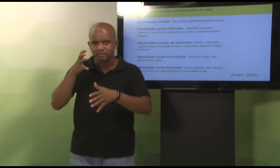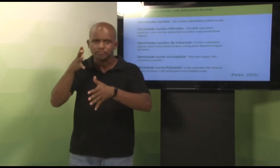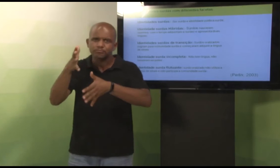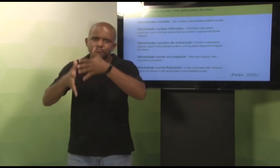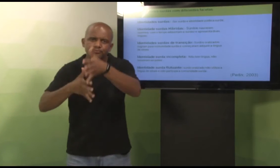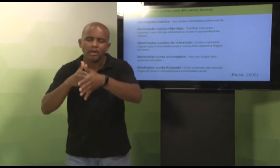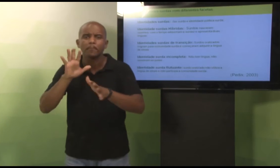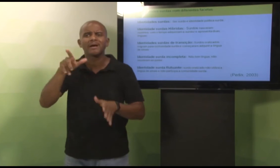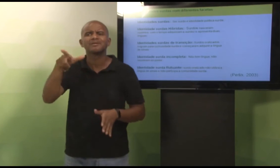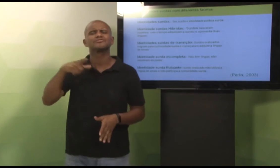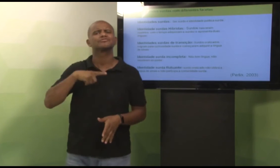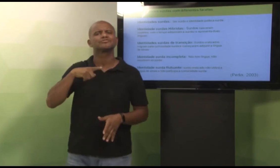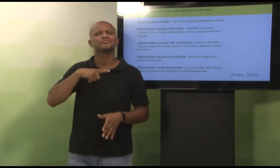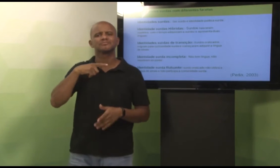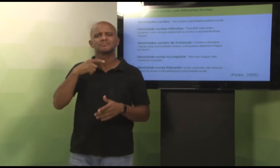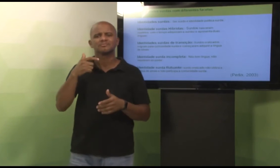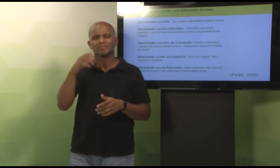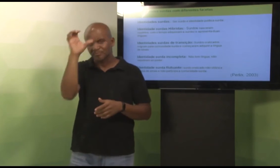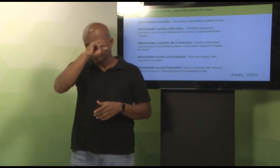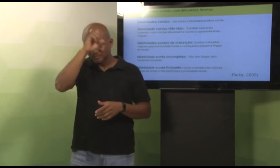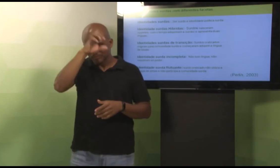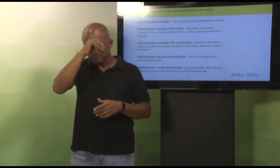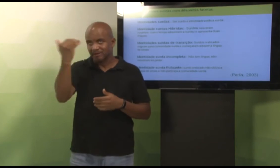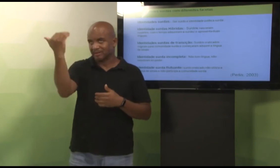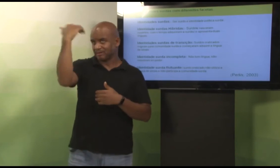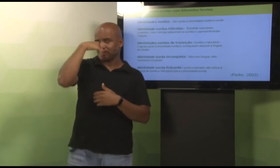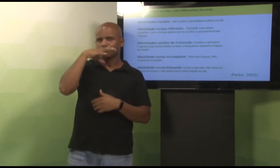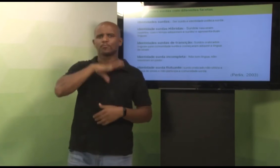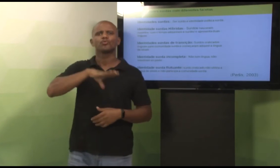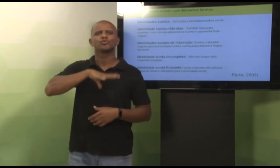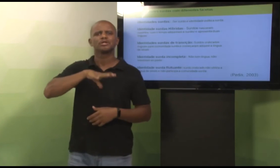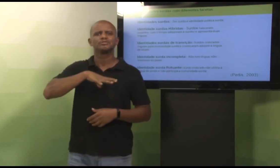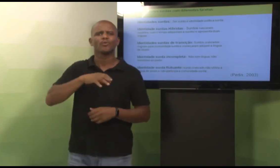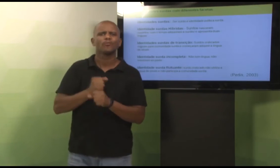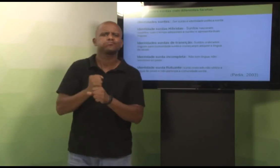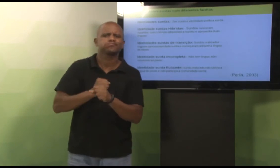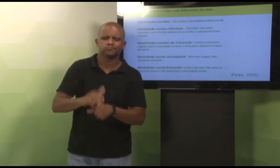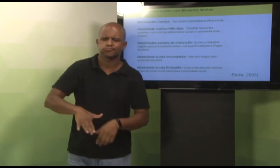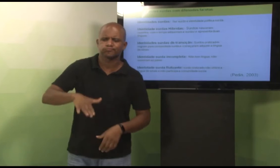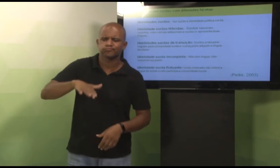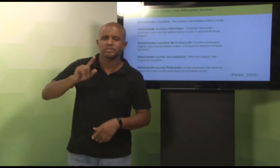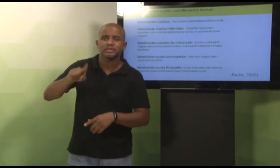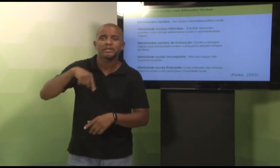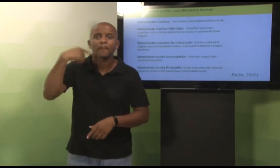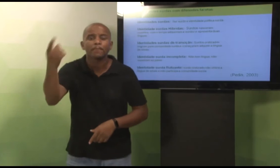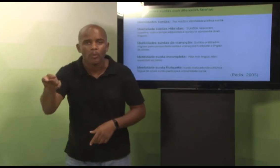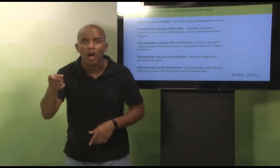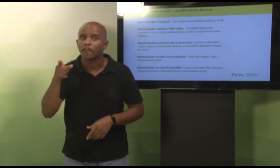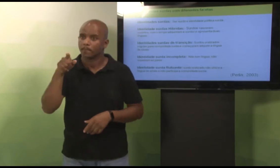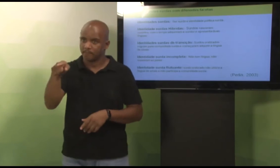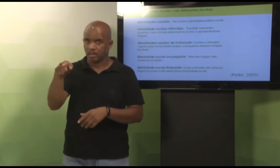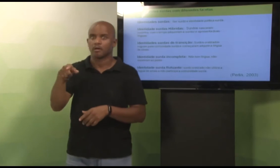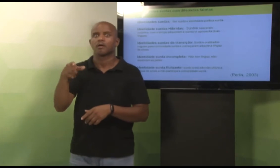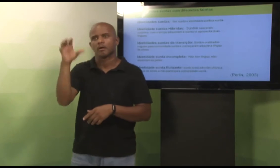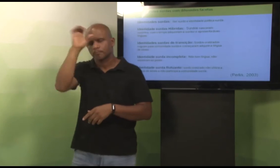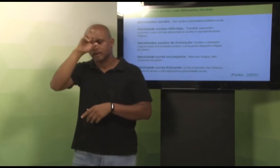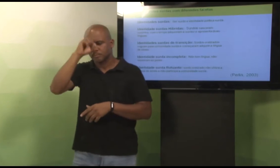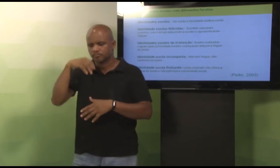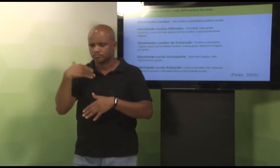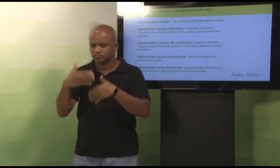Então, ele vai precisar aprender a língua de sinais, mas ele já tem internalizado a língua portuguesa. Então,